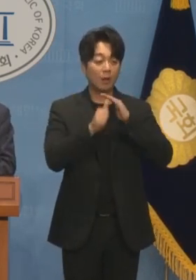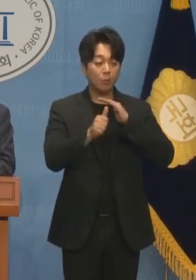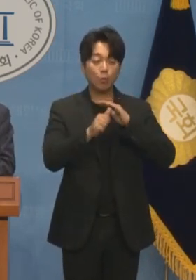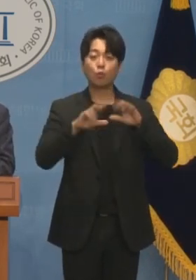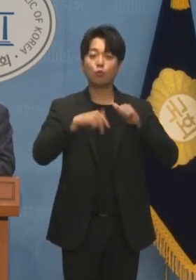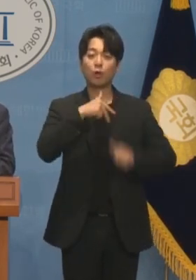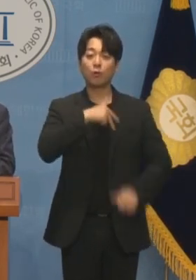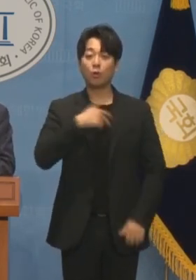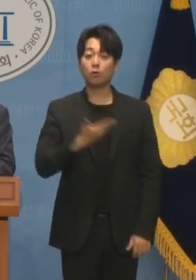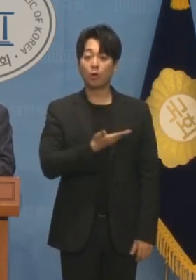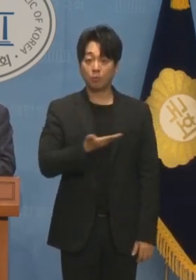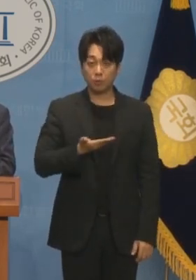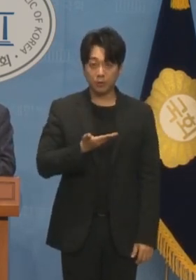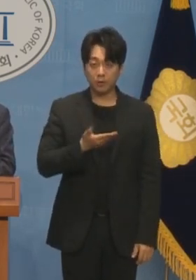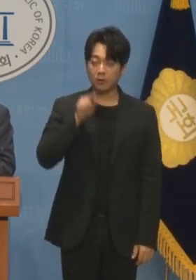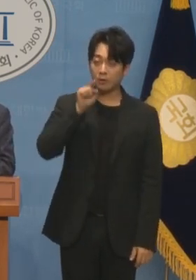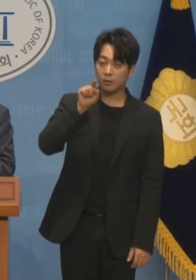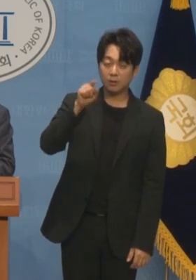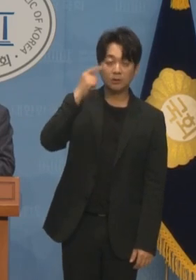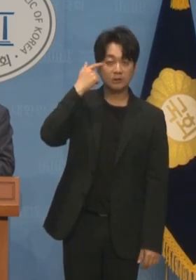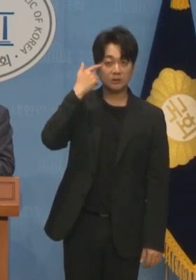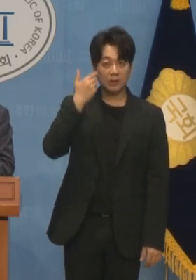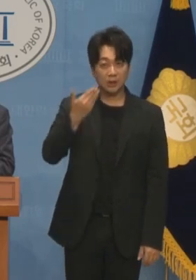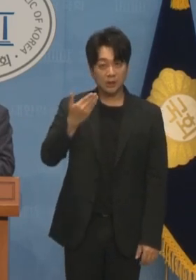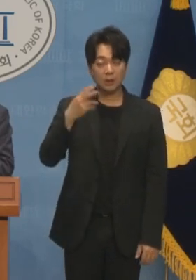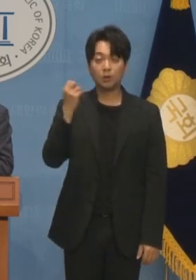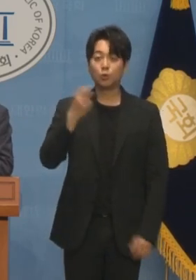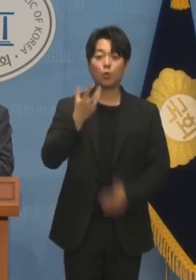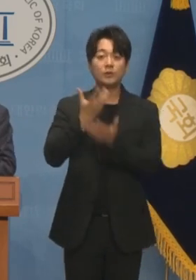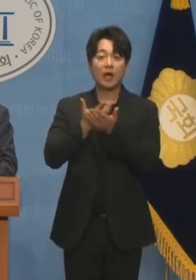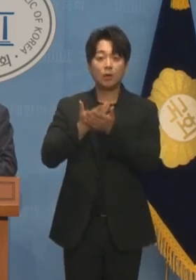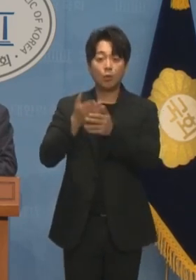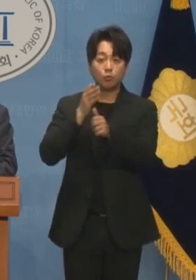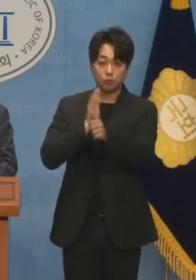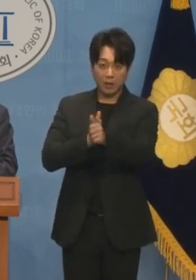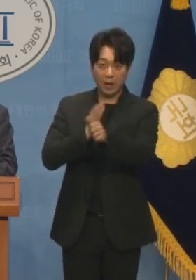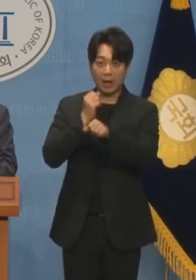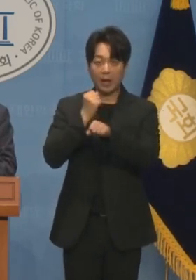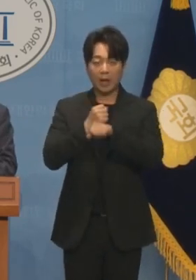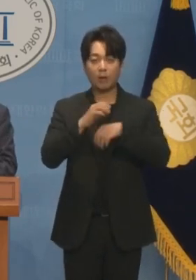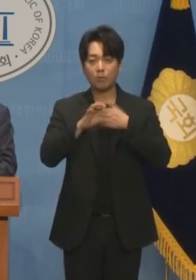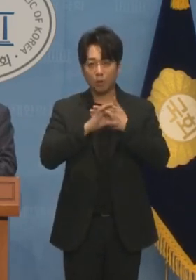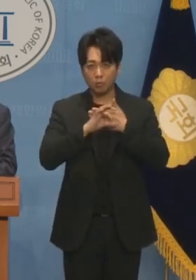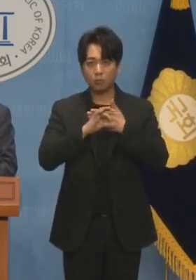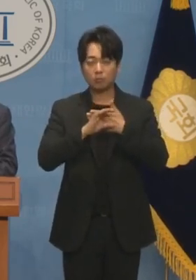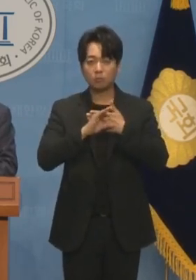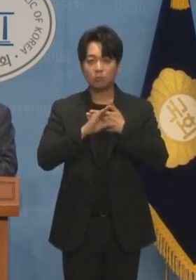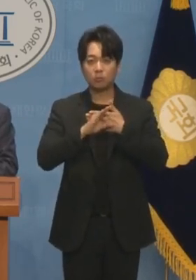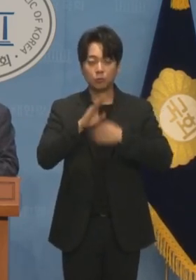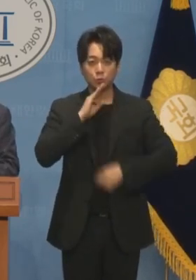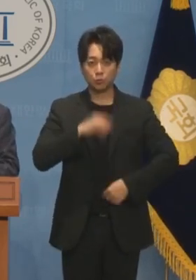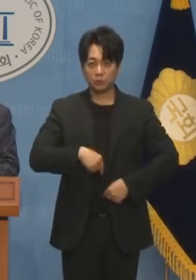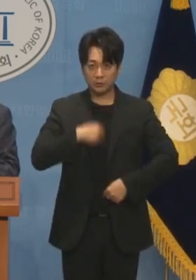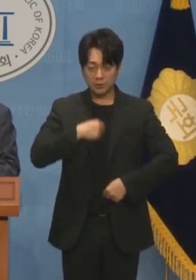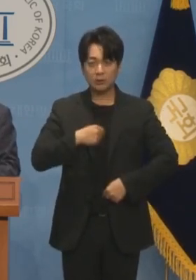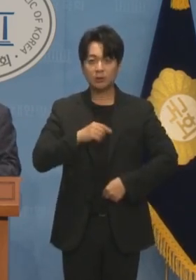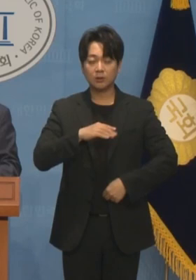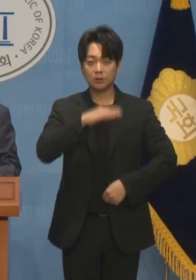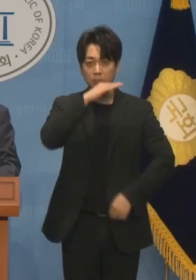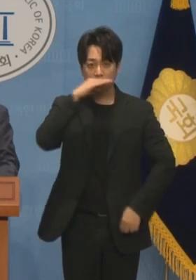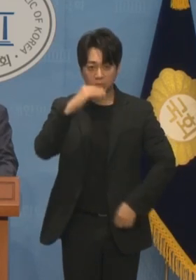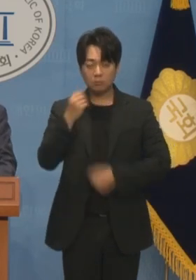국회의원들이 질의하거나 자료 요청을 하면 성실히 답변해야 할 의무가